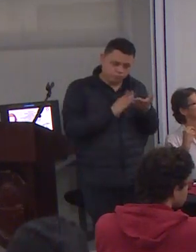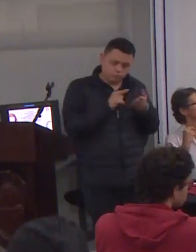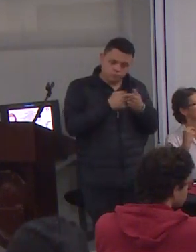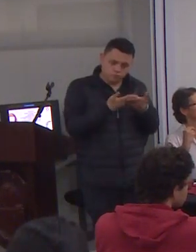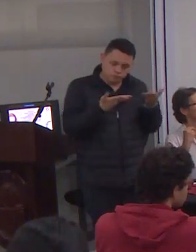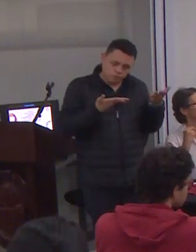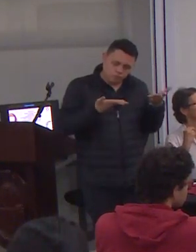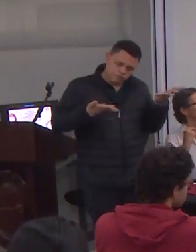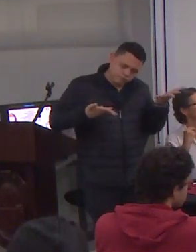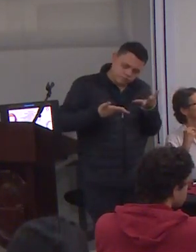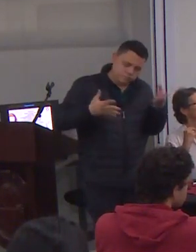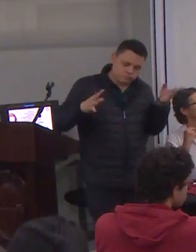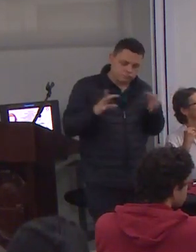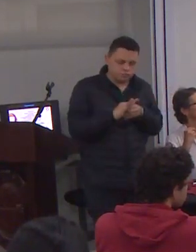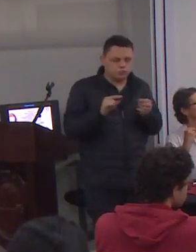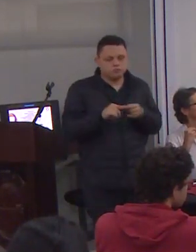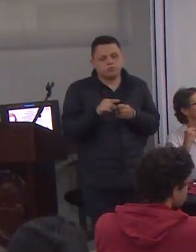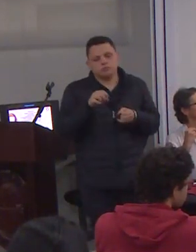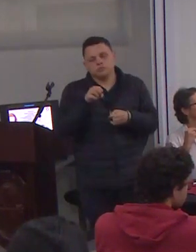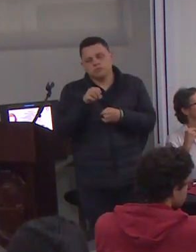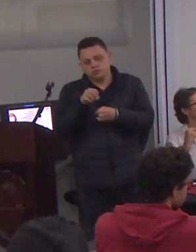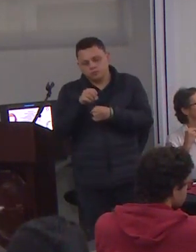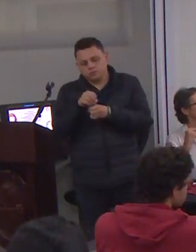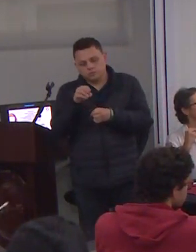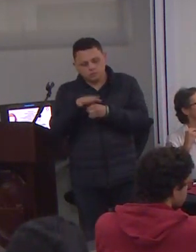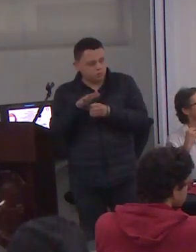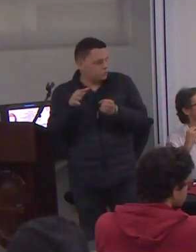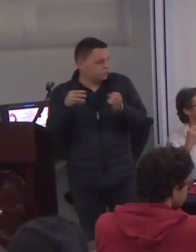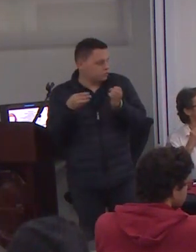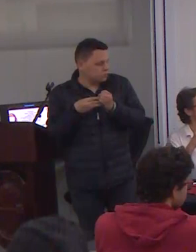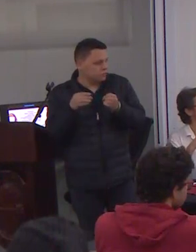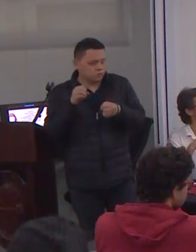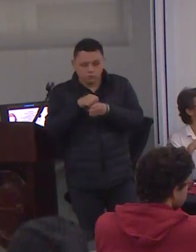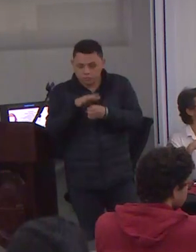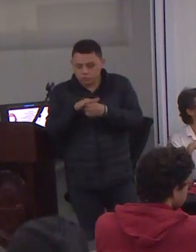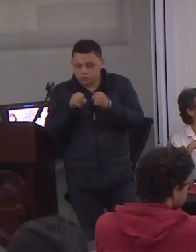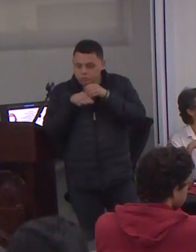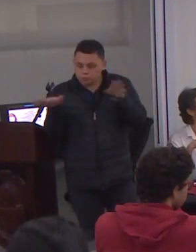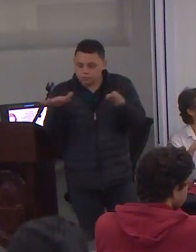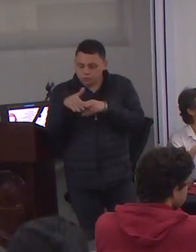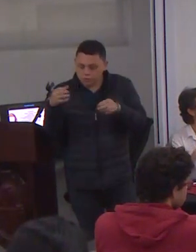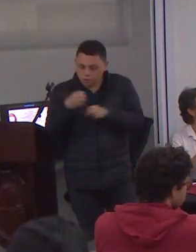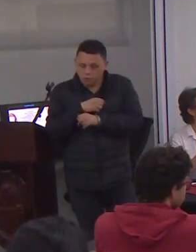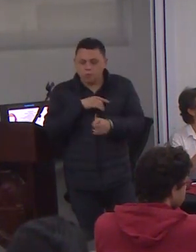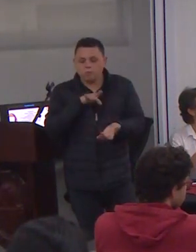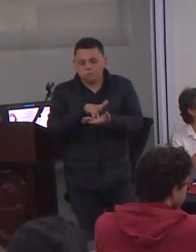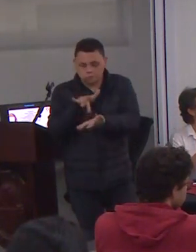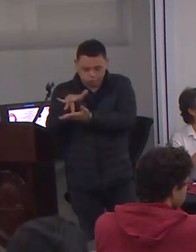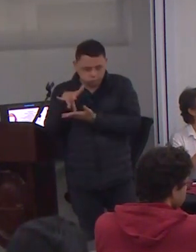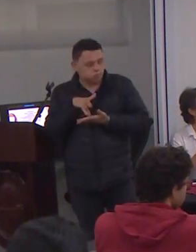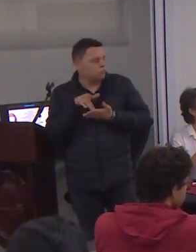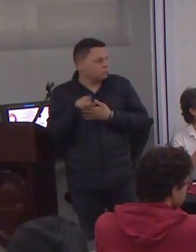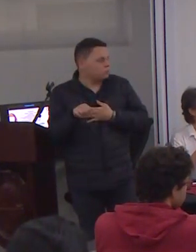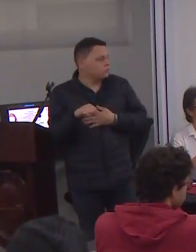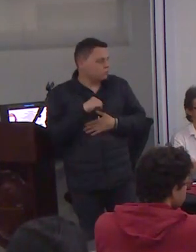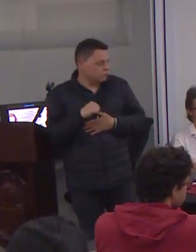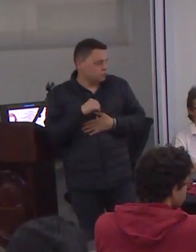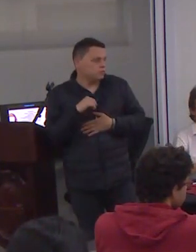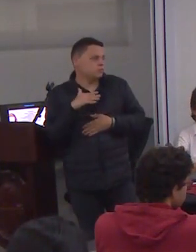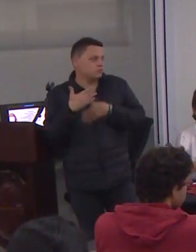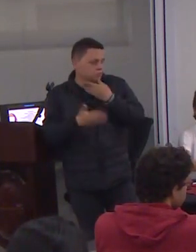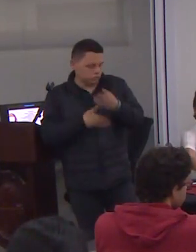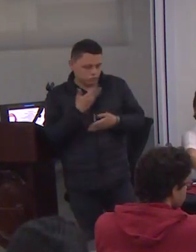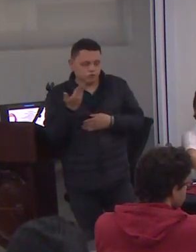digamos que tenemos la ruta de los centros públicos de empleo tendría que acercarse a los centros públicos de empleo y allá tenemos unos procesos